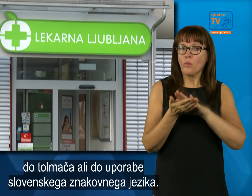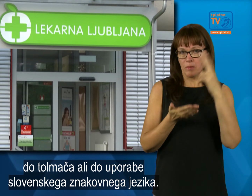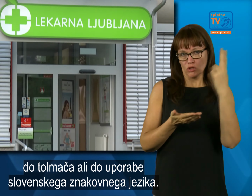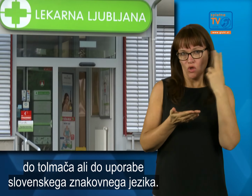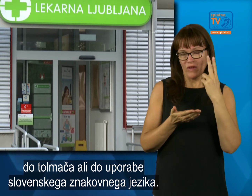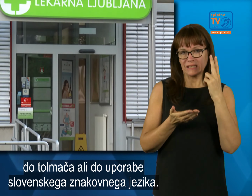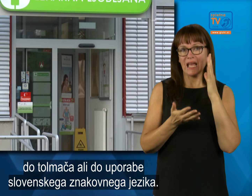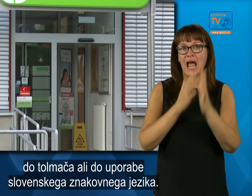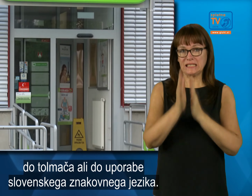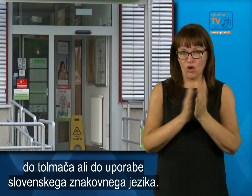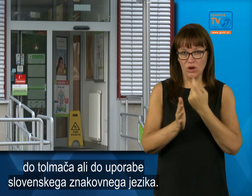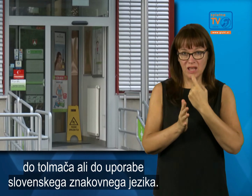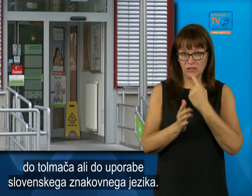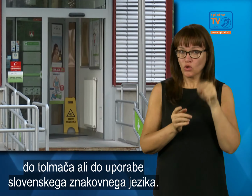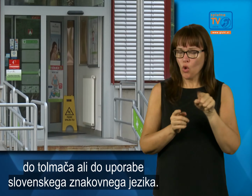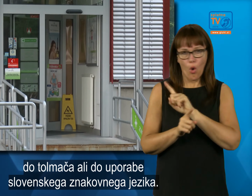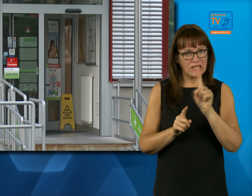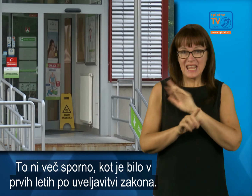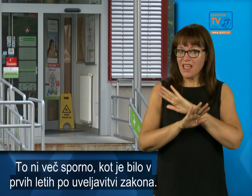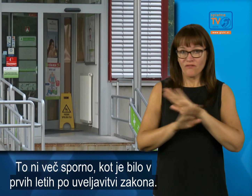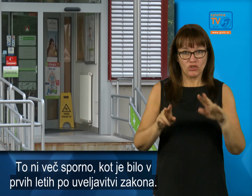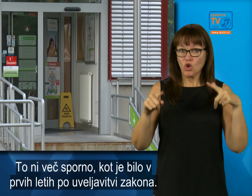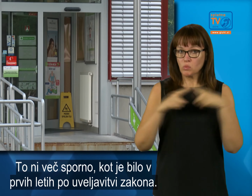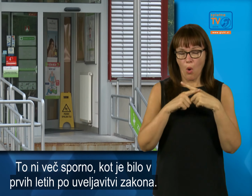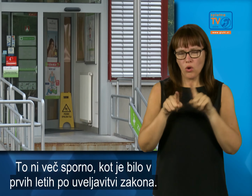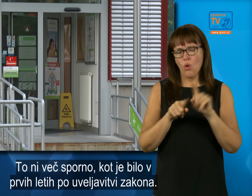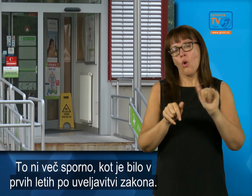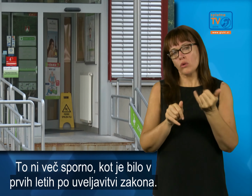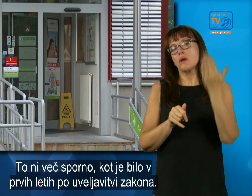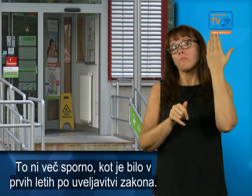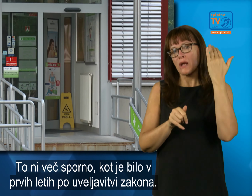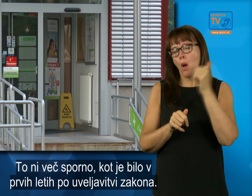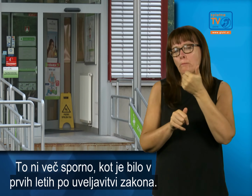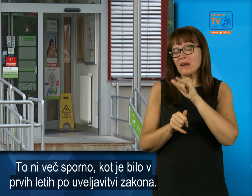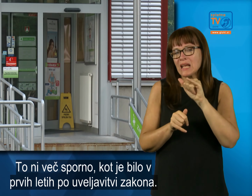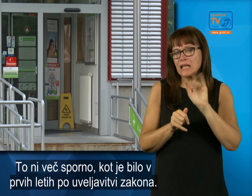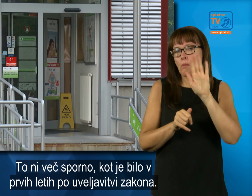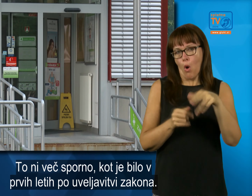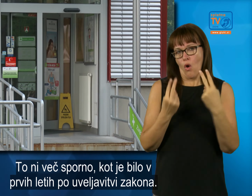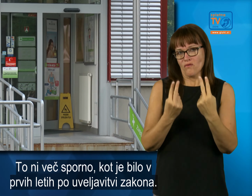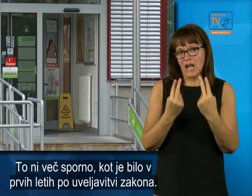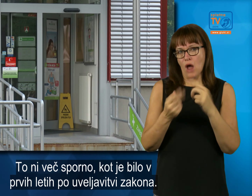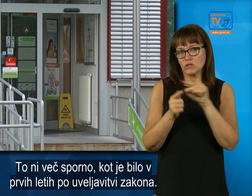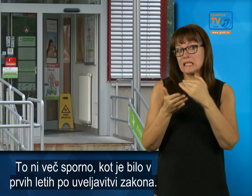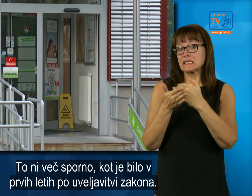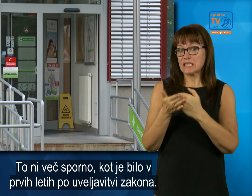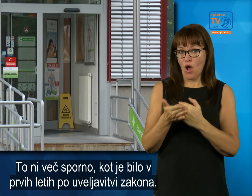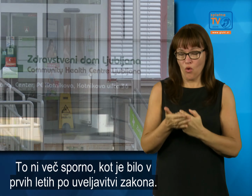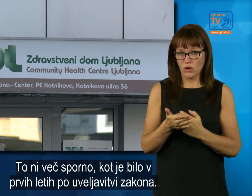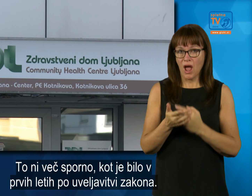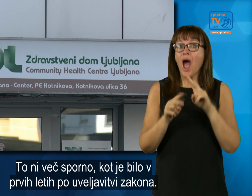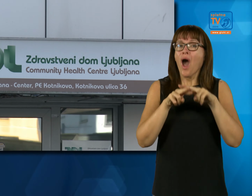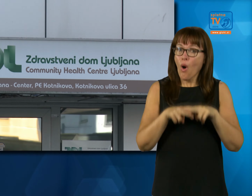do uporabe slovenskega znakovnega jezika. To ni več sporno, kot je recimo bilo v prvih letih po